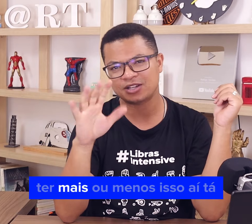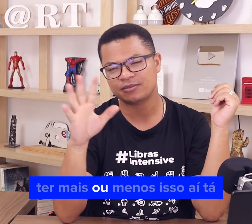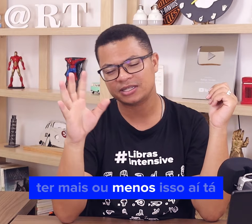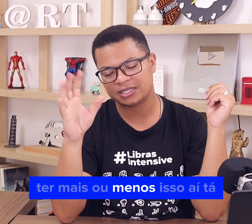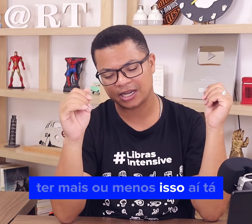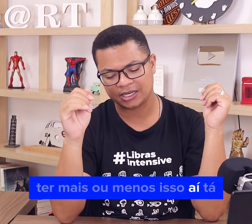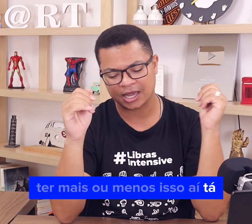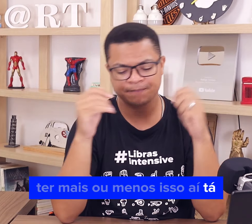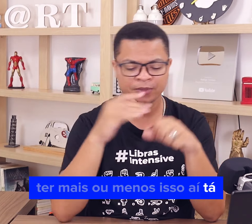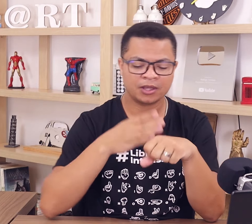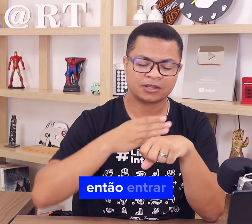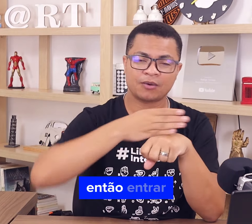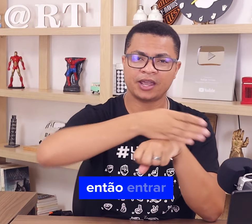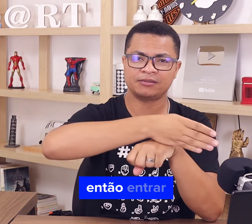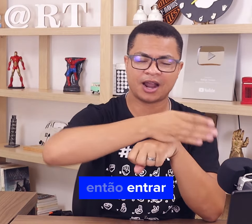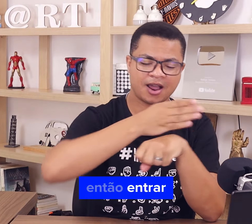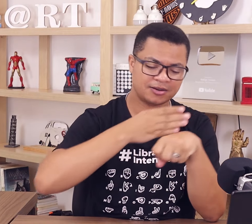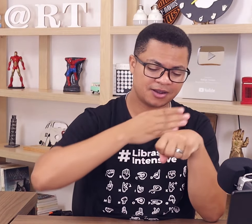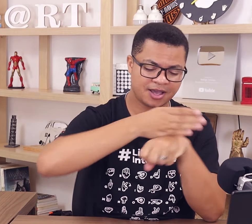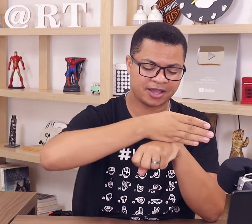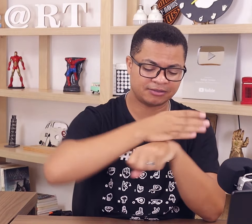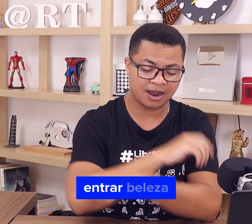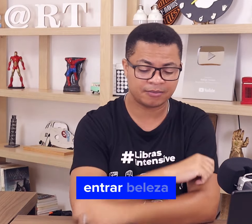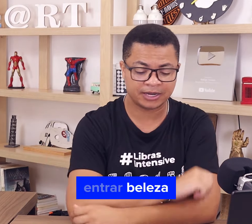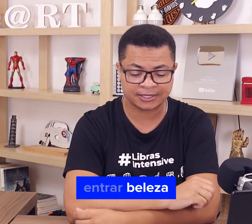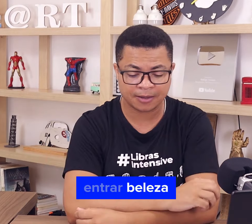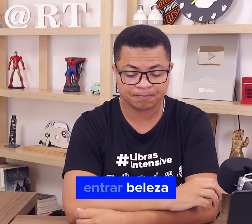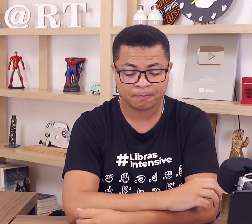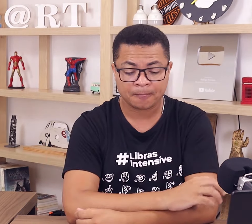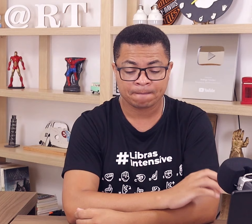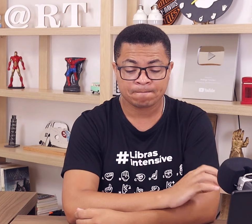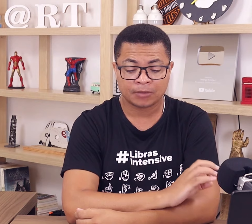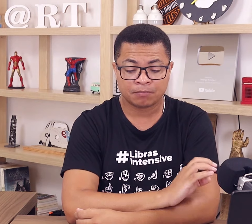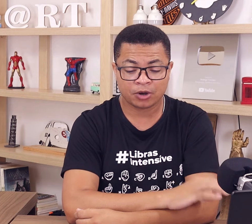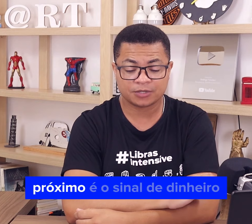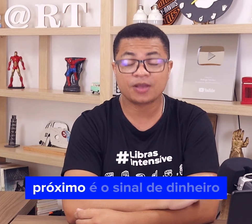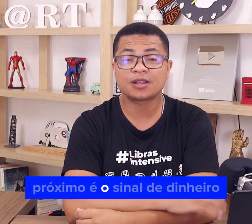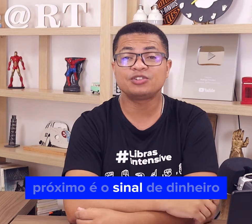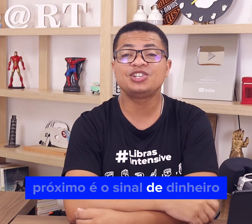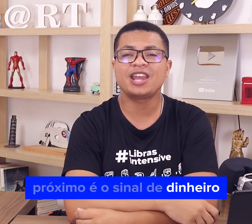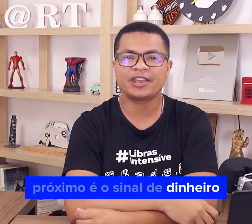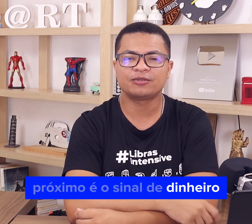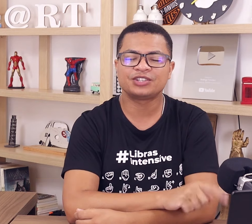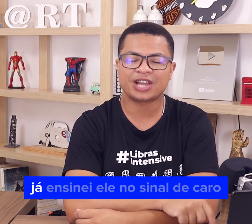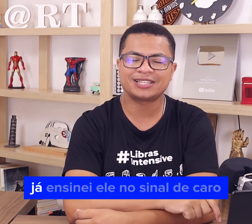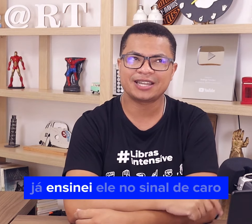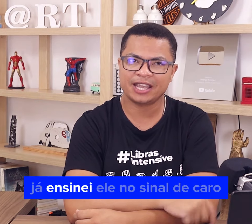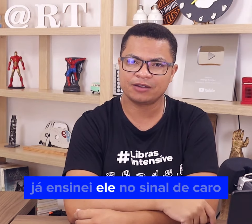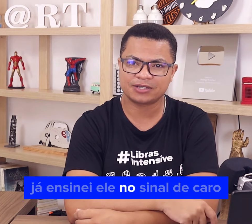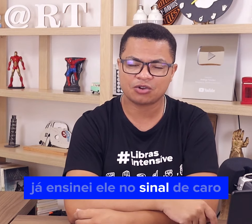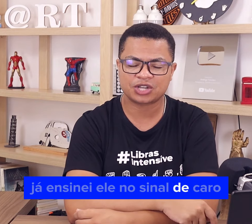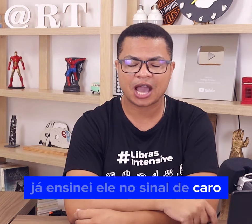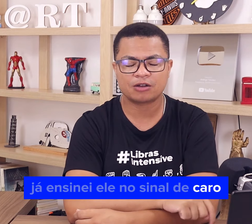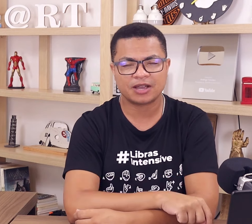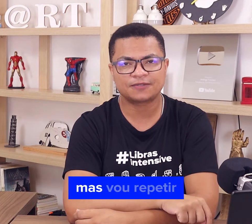mais ou menos isso aí, tá? Então, entrar. Entrar, beleza? Próximo é o sinal de dinheiro. Já ensinei ele no sinal de caro, mas